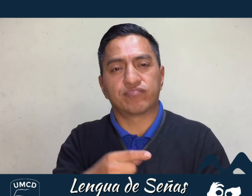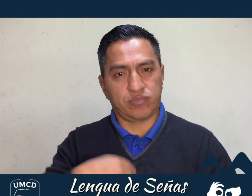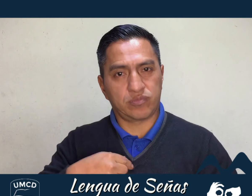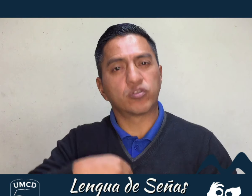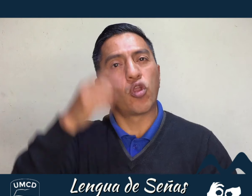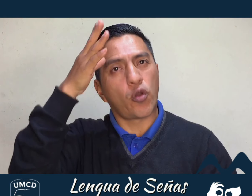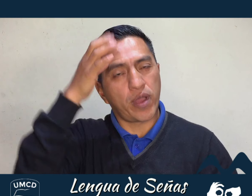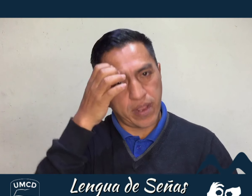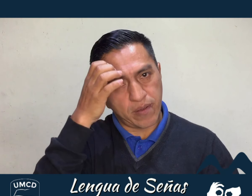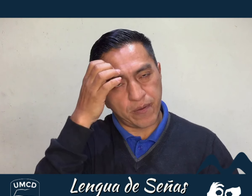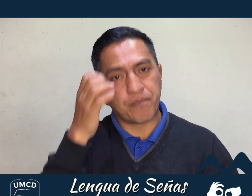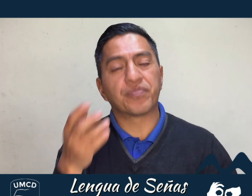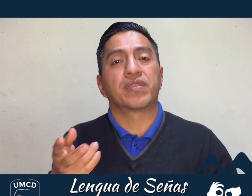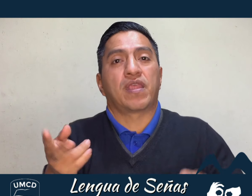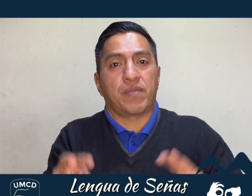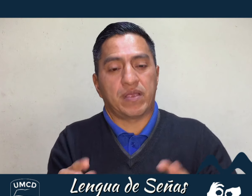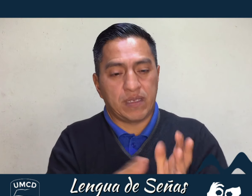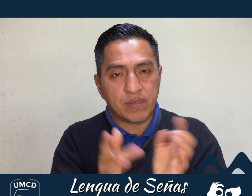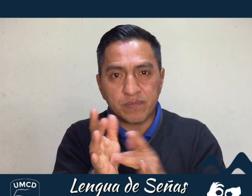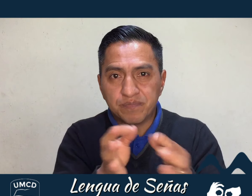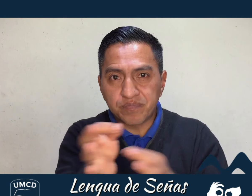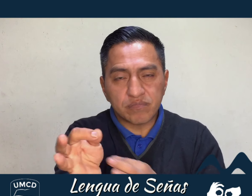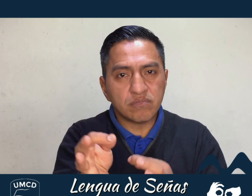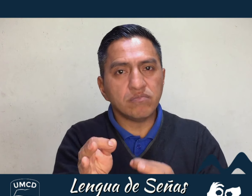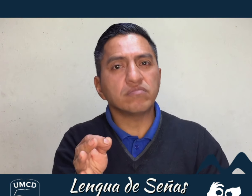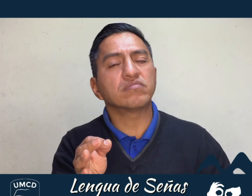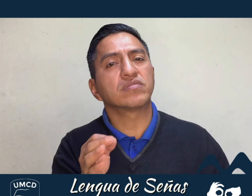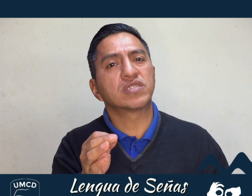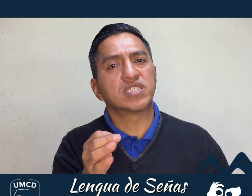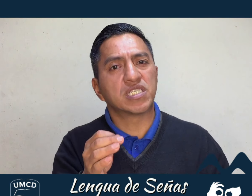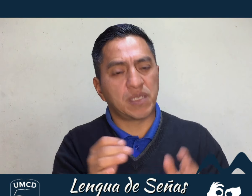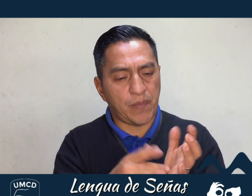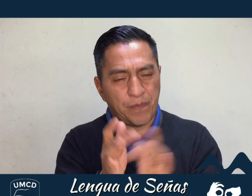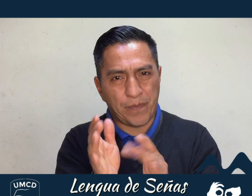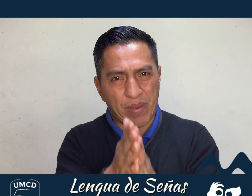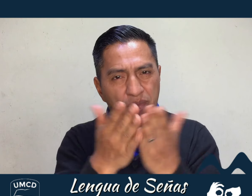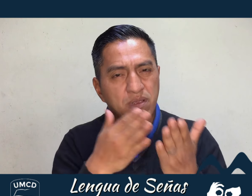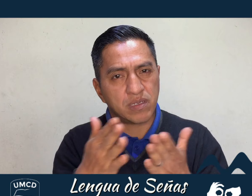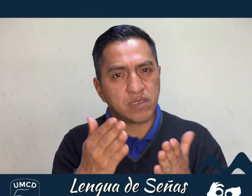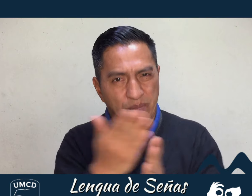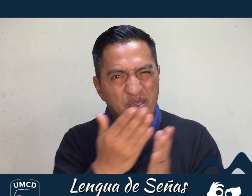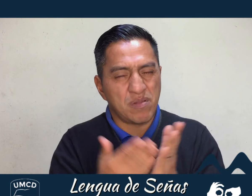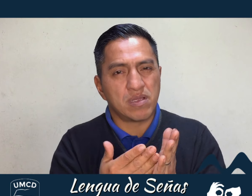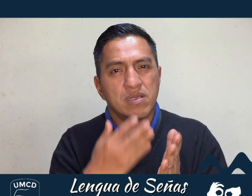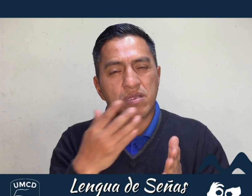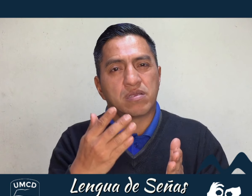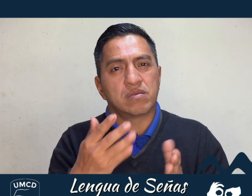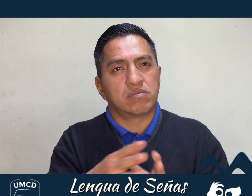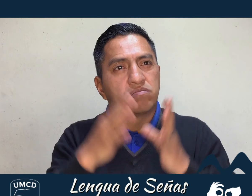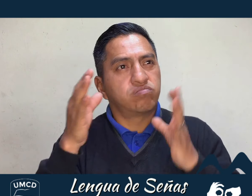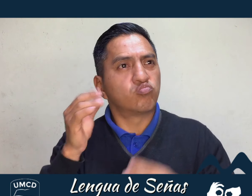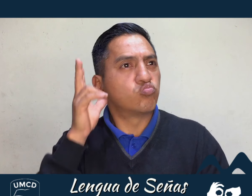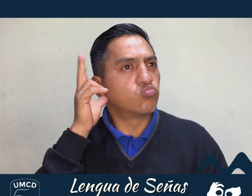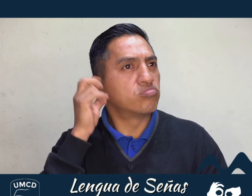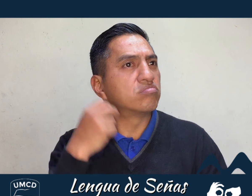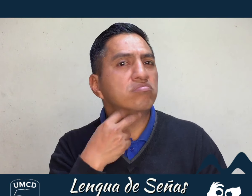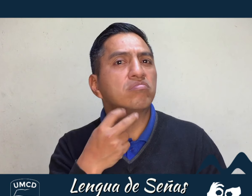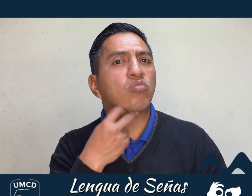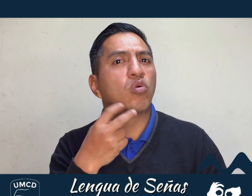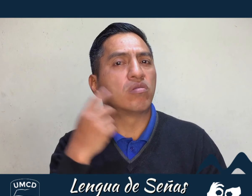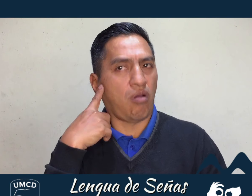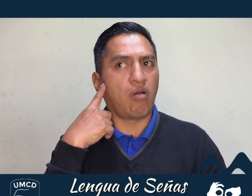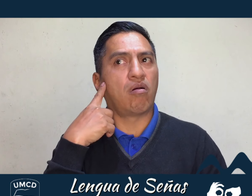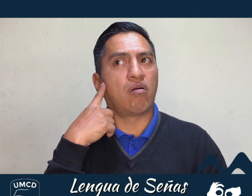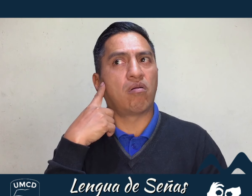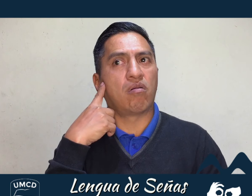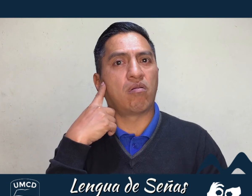no fuera suficiente, Marcos nos dice que en ese momento tan especial, también se escuchó